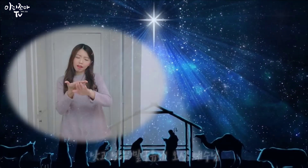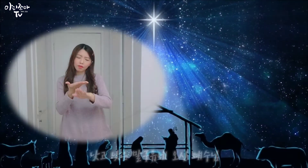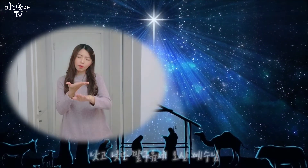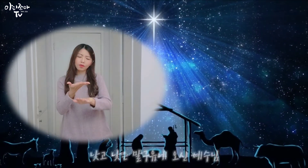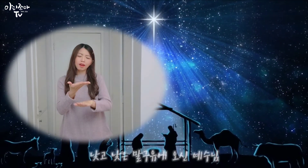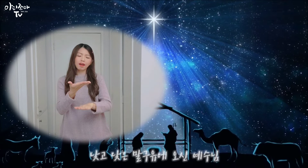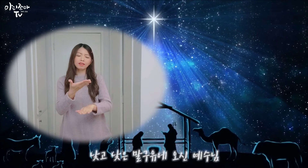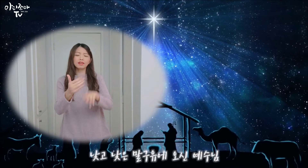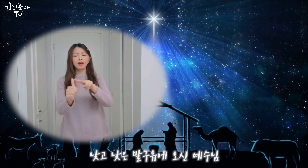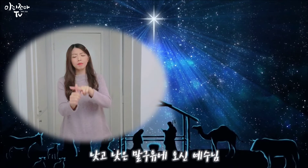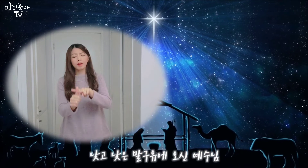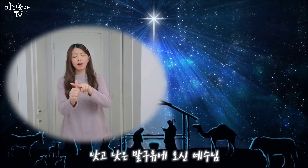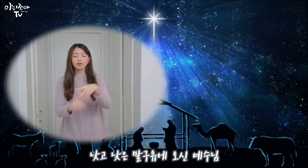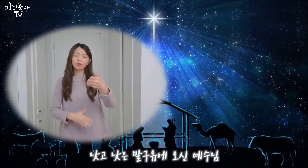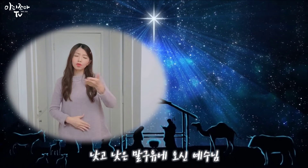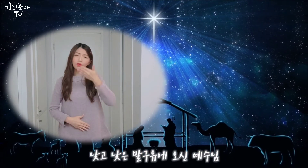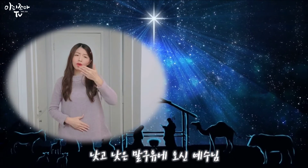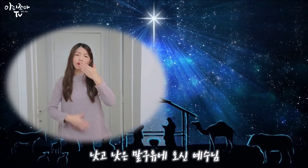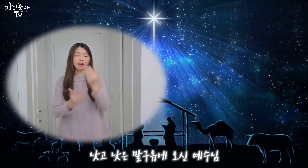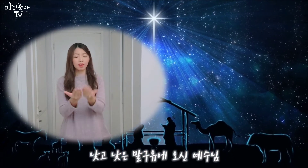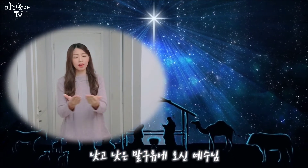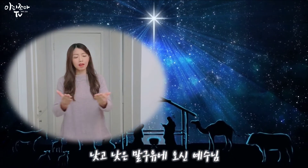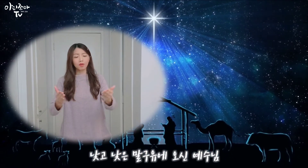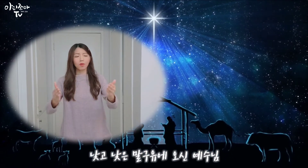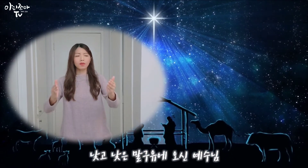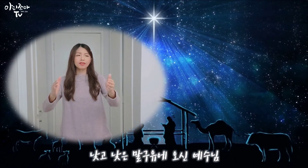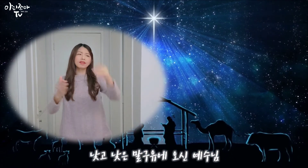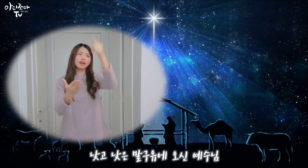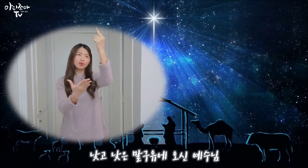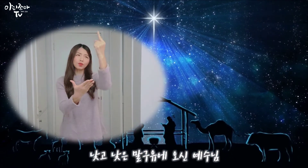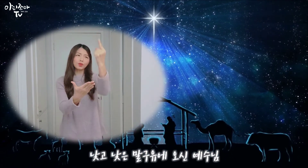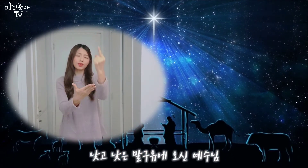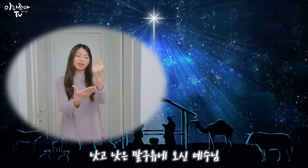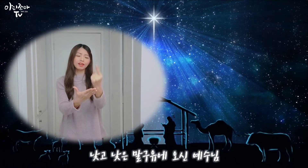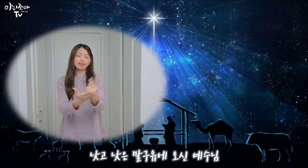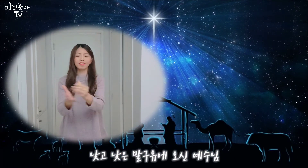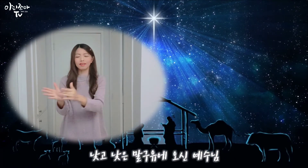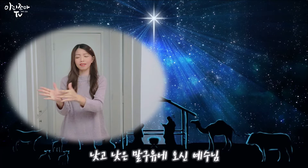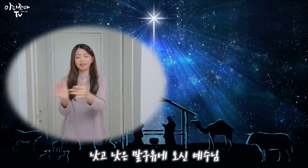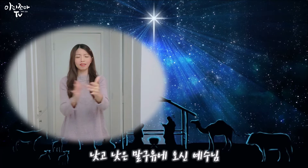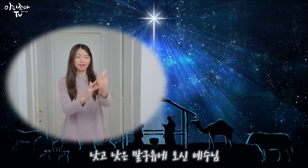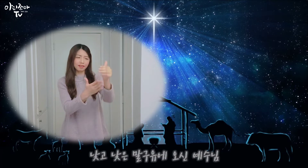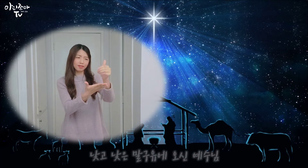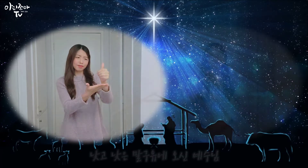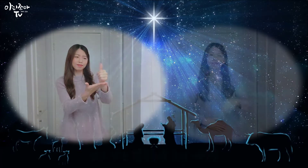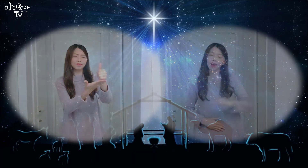낮도 낮은 말구유에 오신 예수님